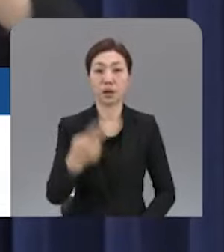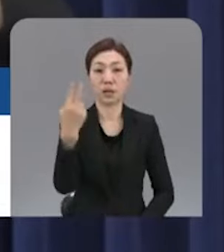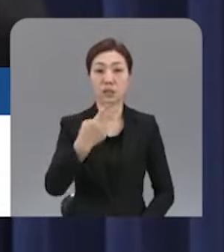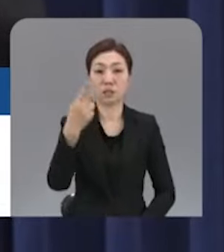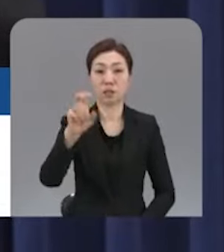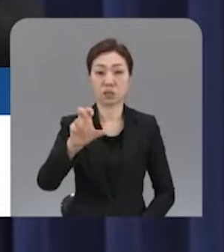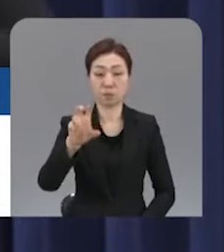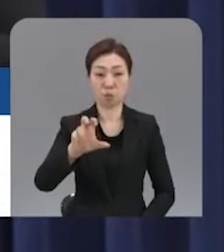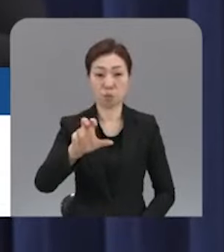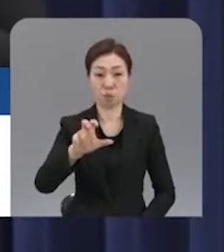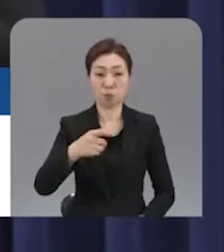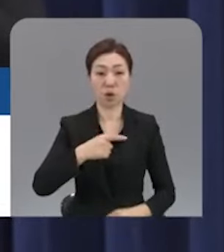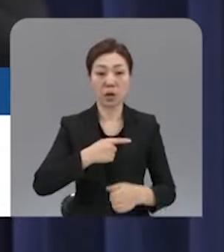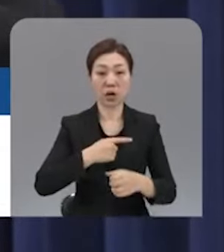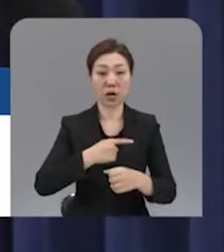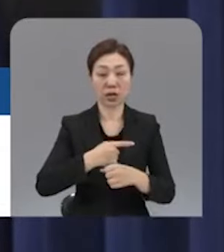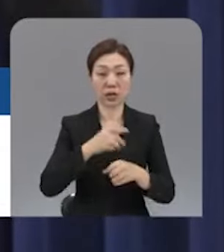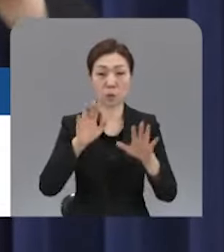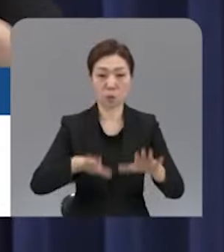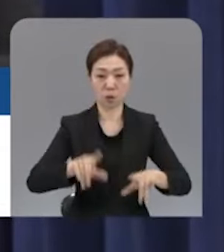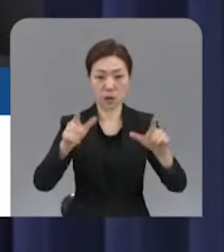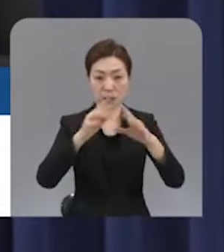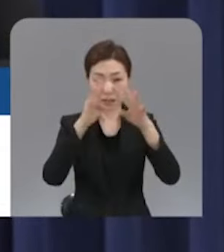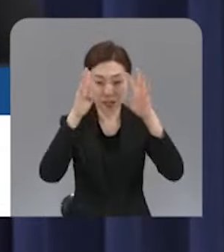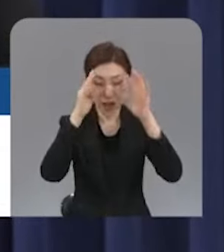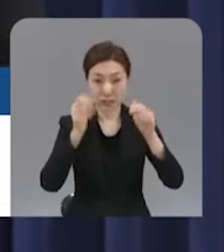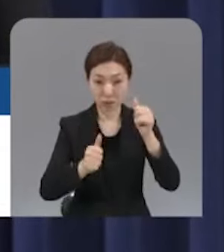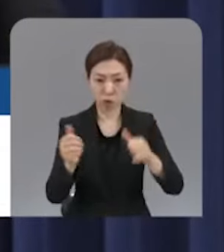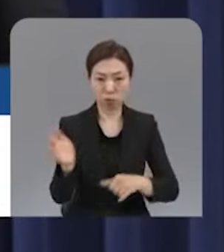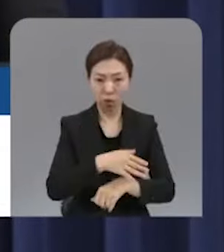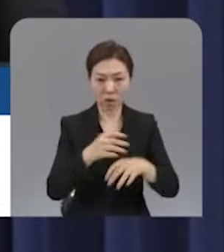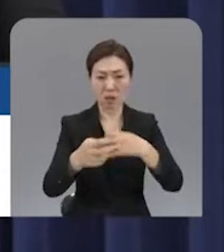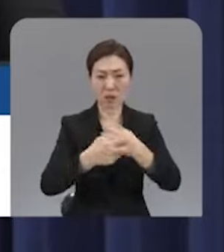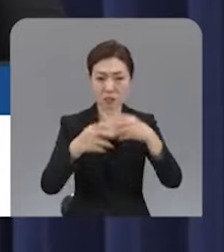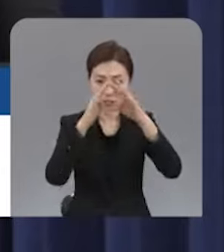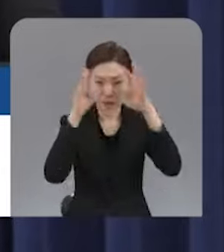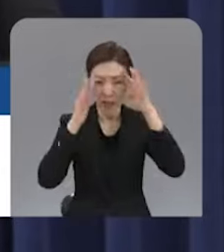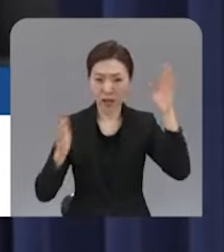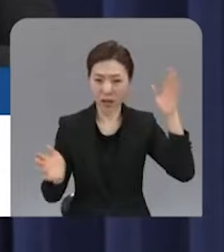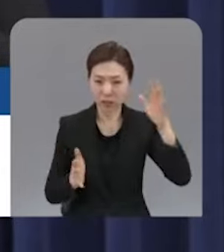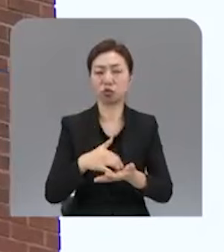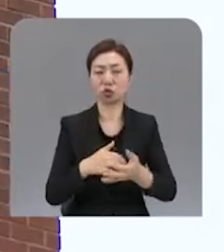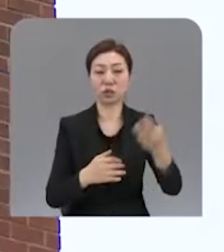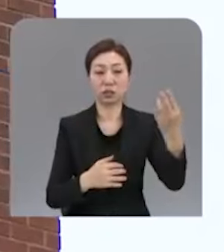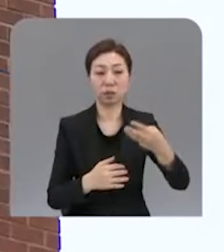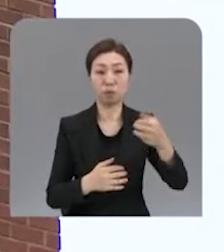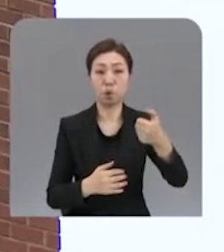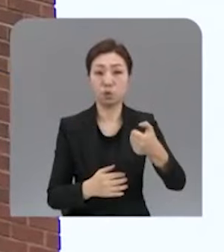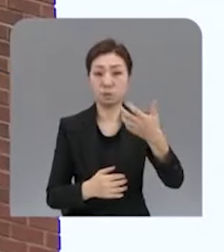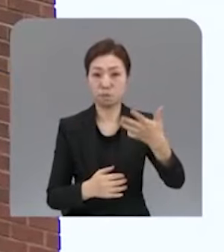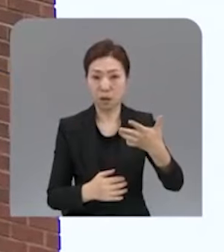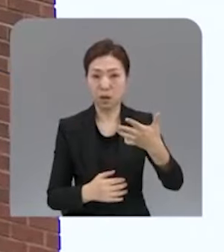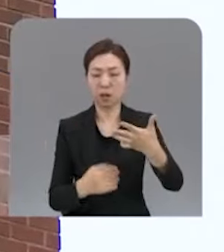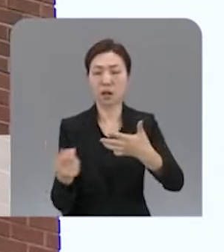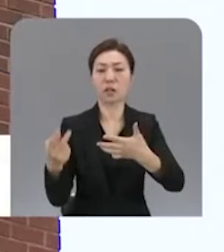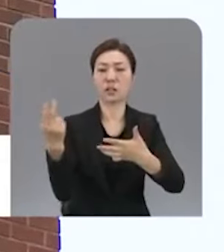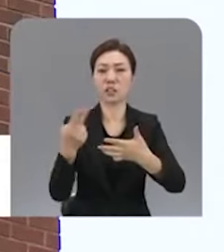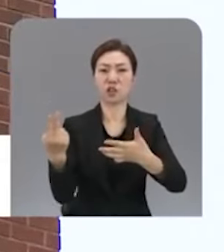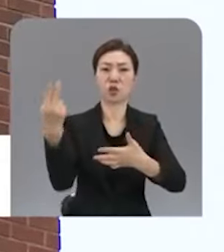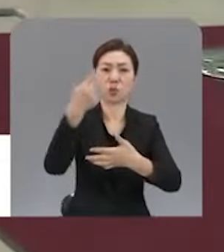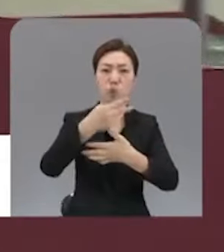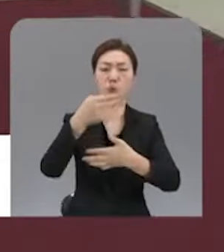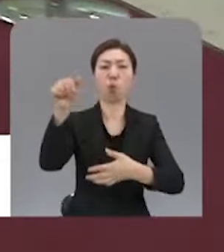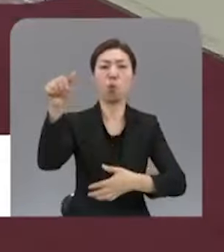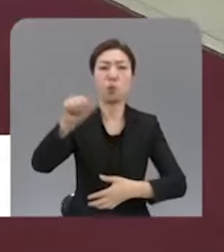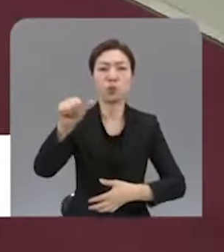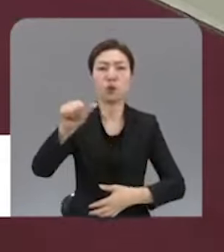bahwa kurangnya jumlah dokter di Korea Selatan menjadi penyebab utama dalam krisis layanan medis di daerah. Dinyatakan pula, peningkatan jumlah kuota